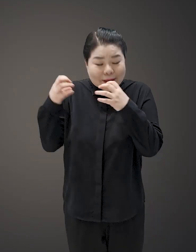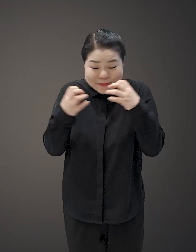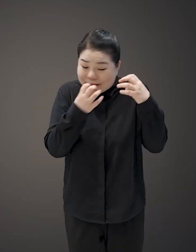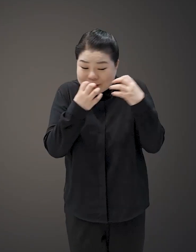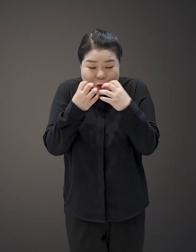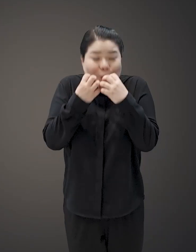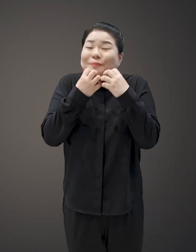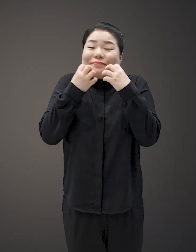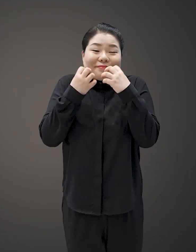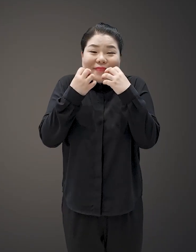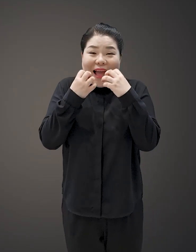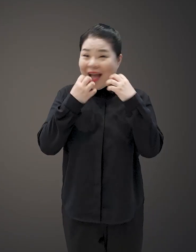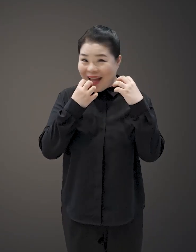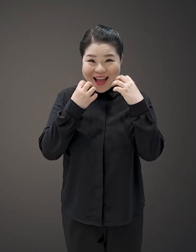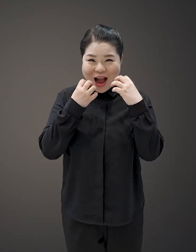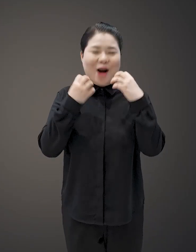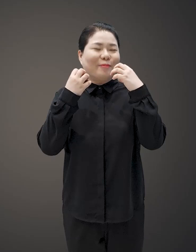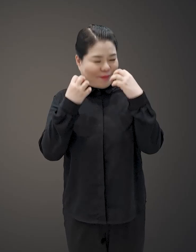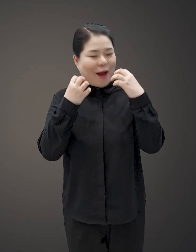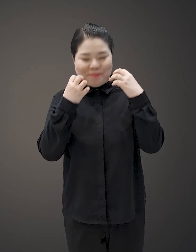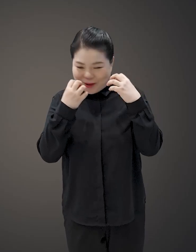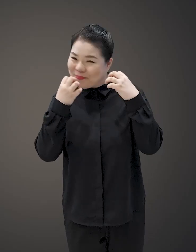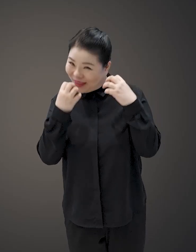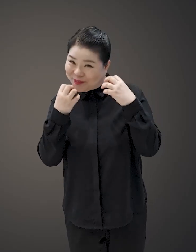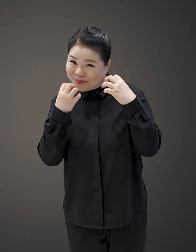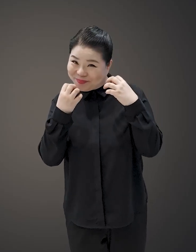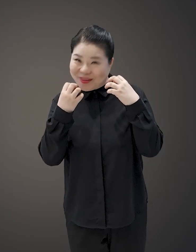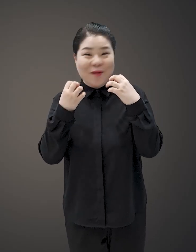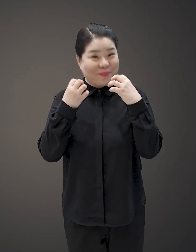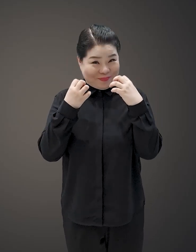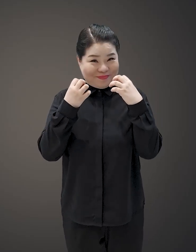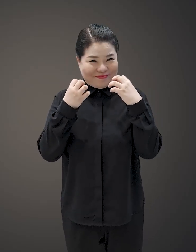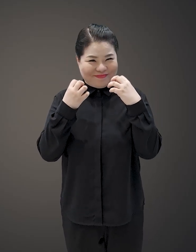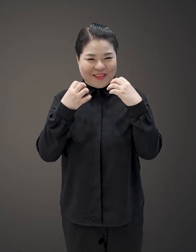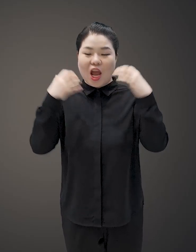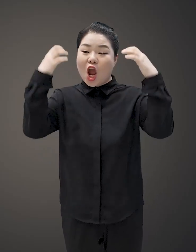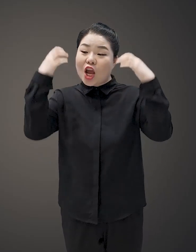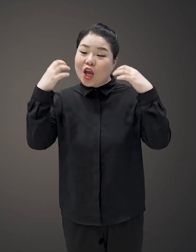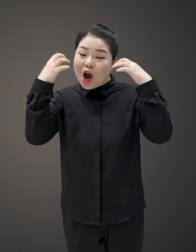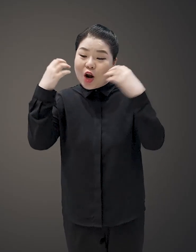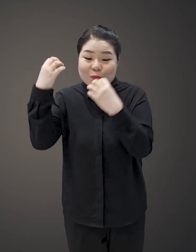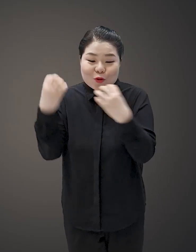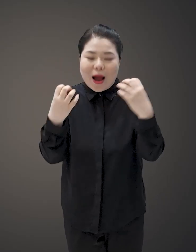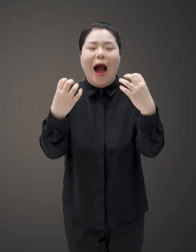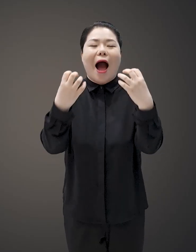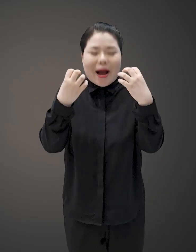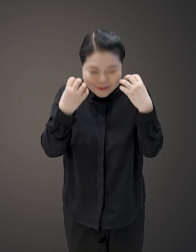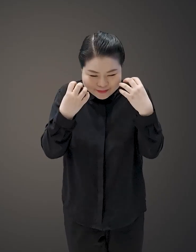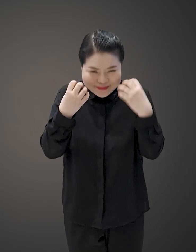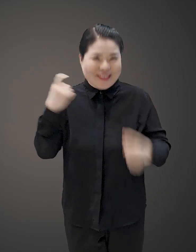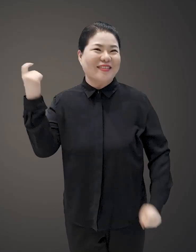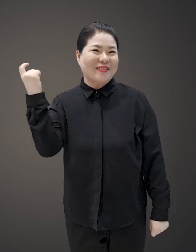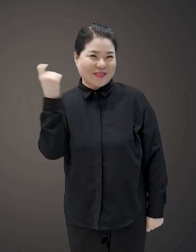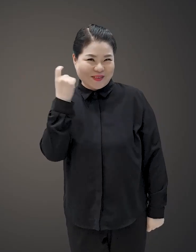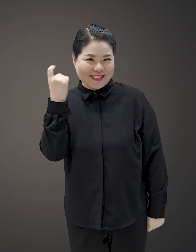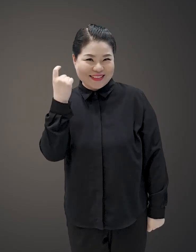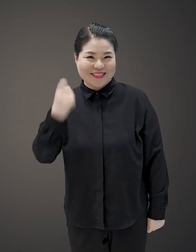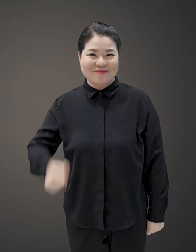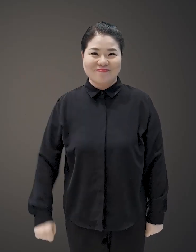아삭아삭 추룩 우적우적 얌얌 쩝쩝 여름 한입 베어분